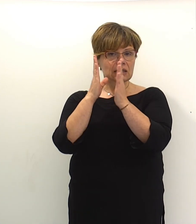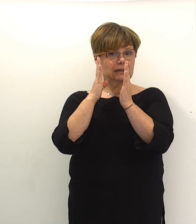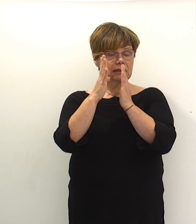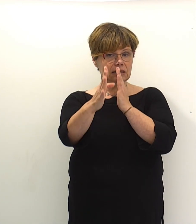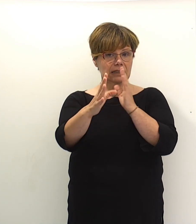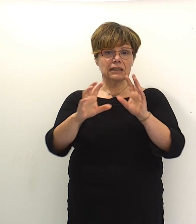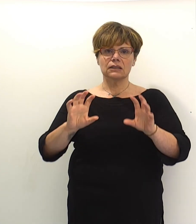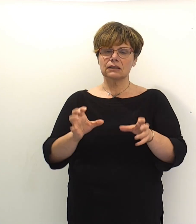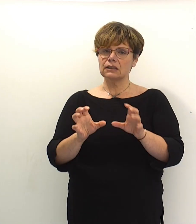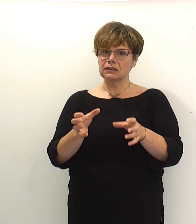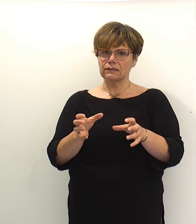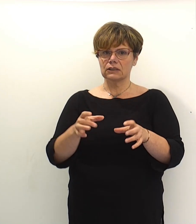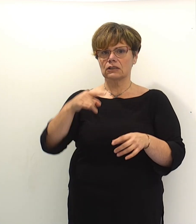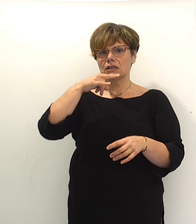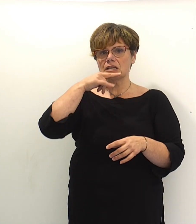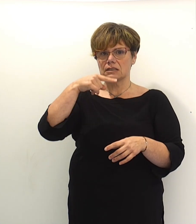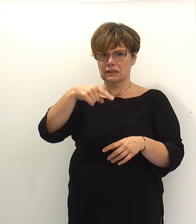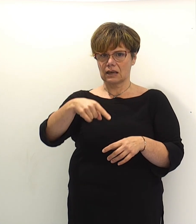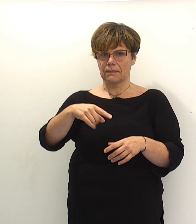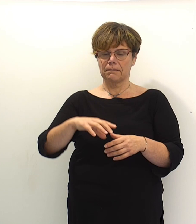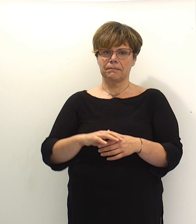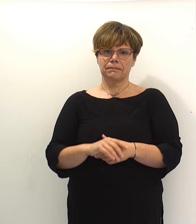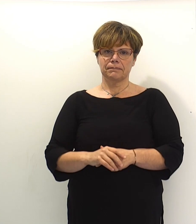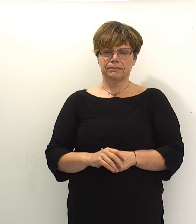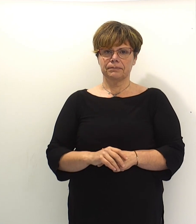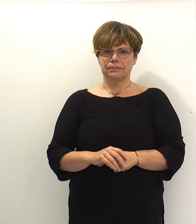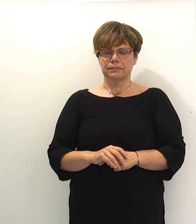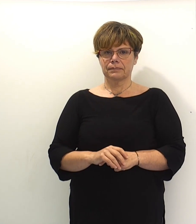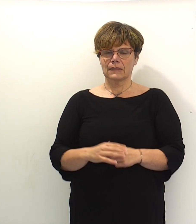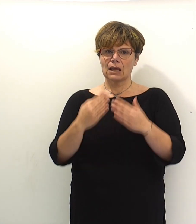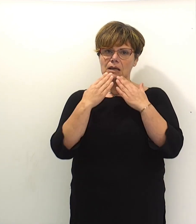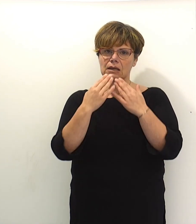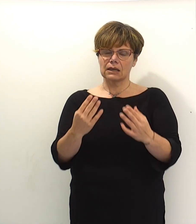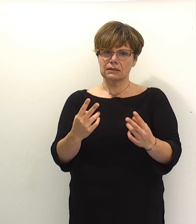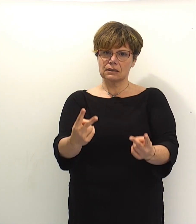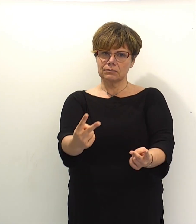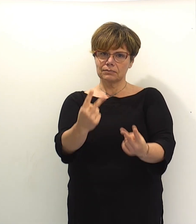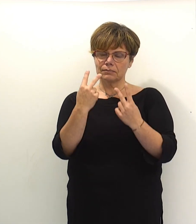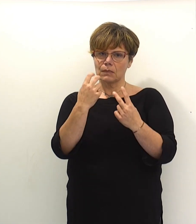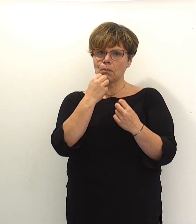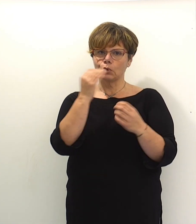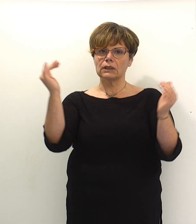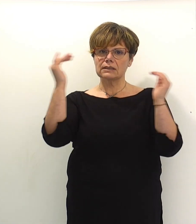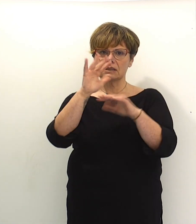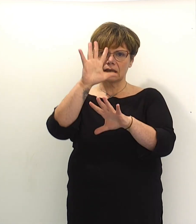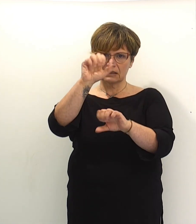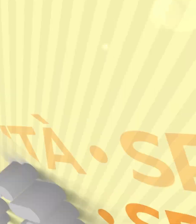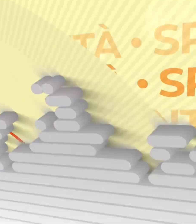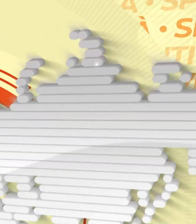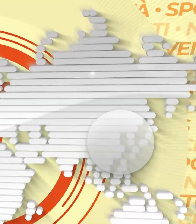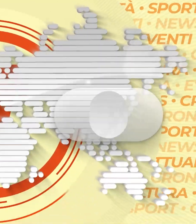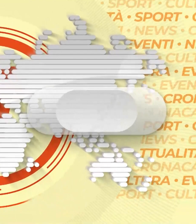in diretta da Teleischia. Grazie per averci seguito, buona serata.